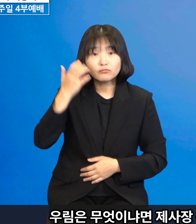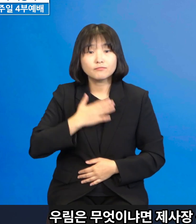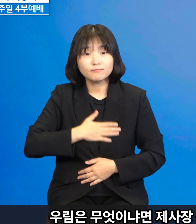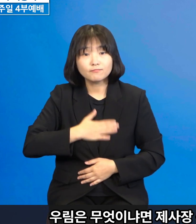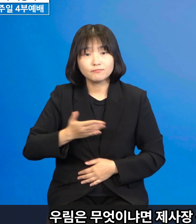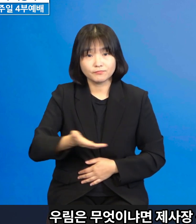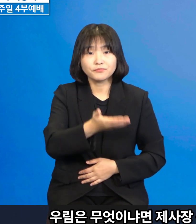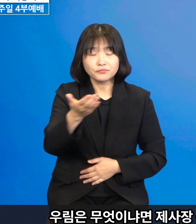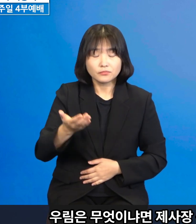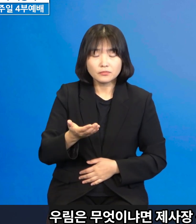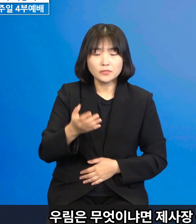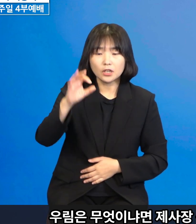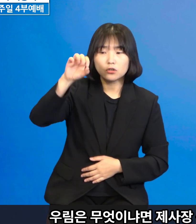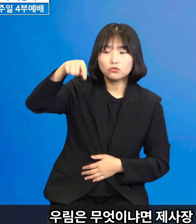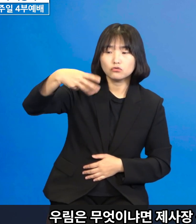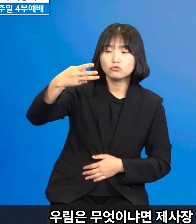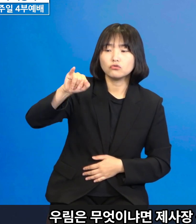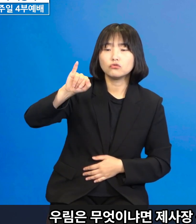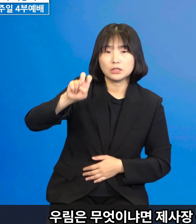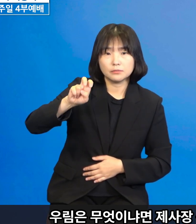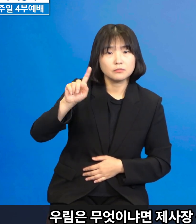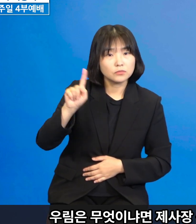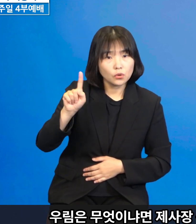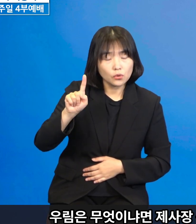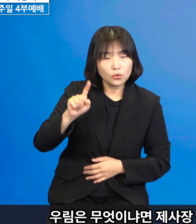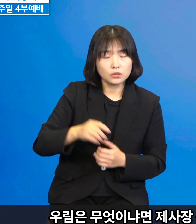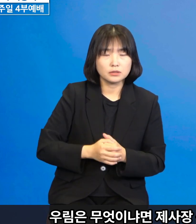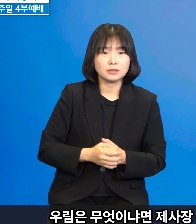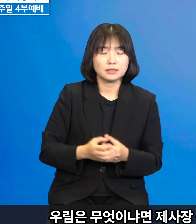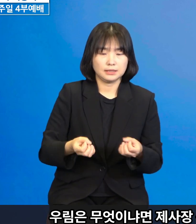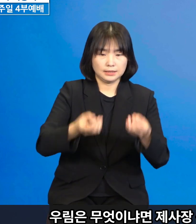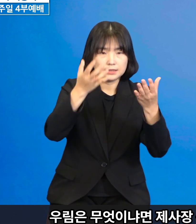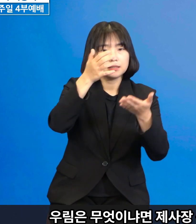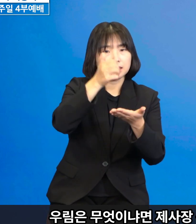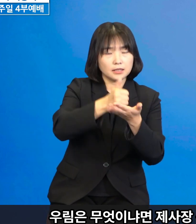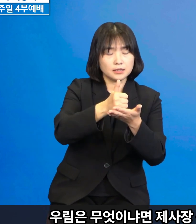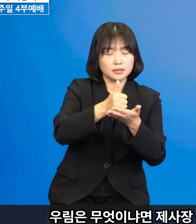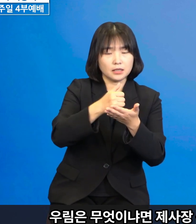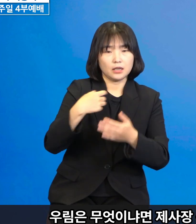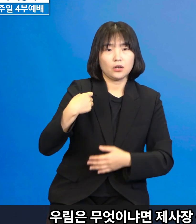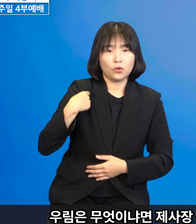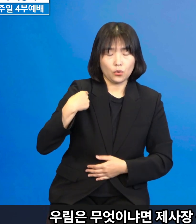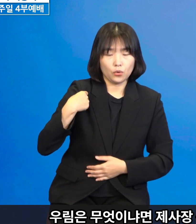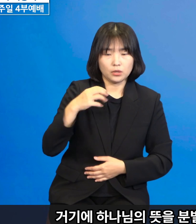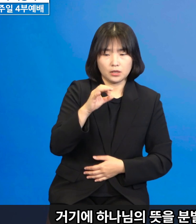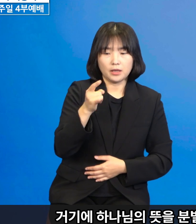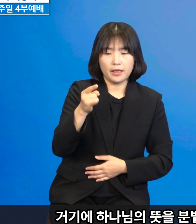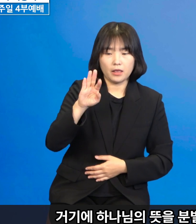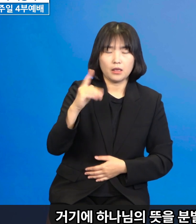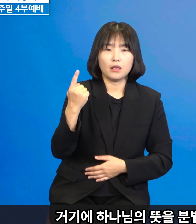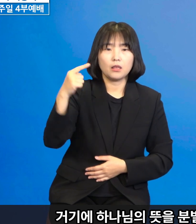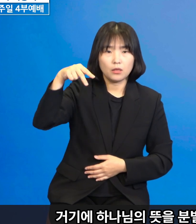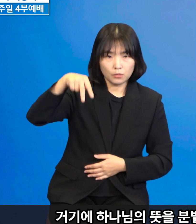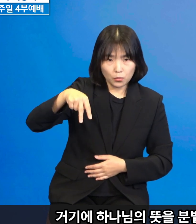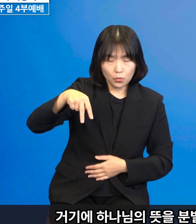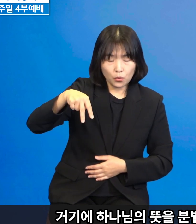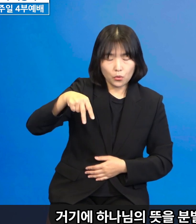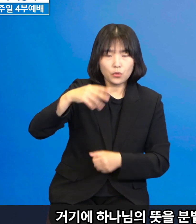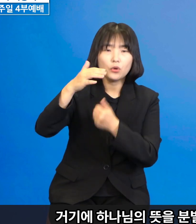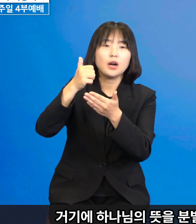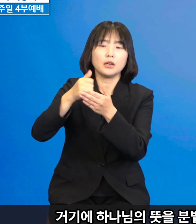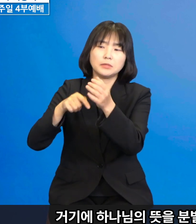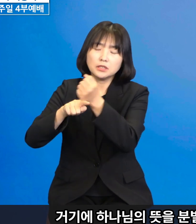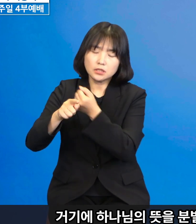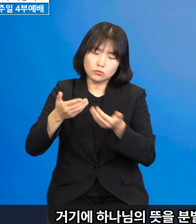이 우림은 무엇이냐면 우리 제사장 옷에 에봇이라고 하는 것을 보면 거기에 하나님의 뜻을 분별할 수